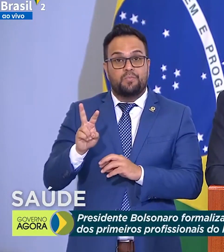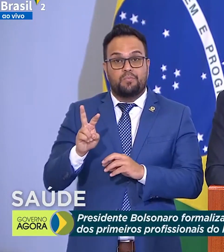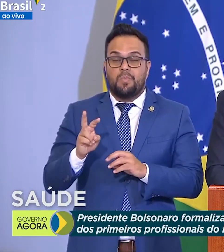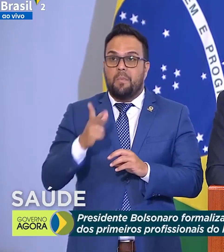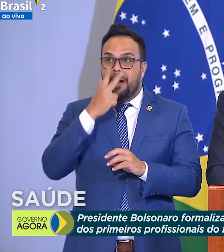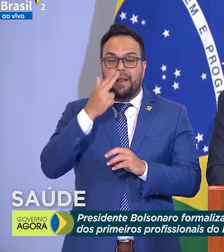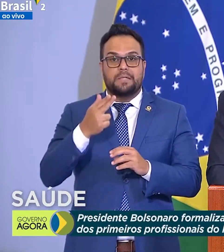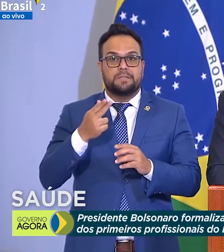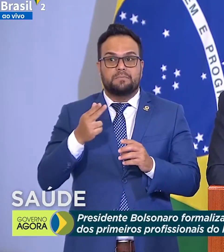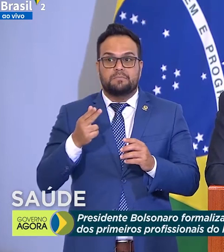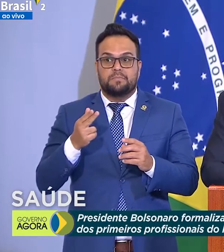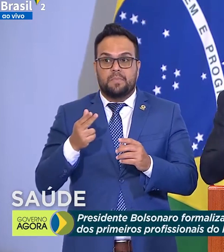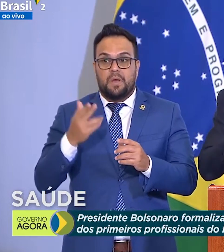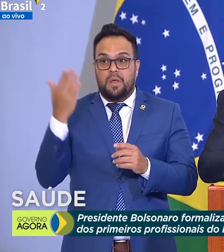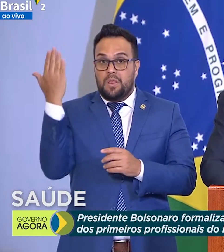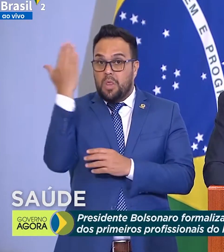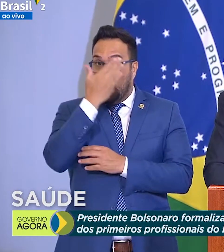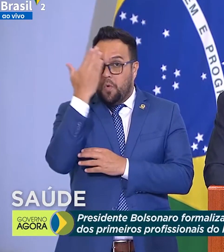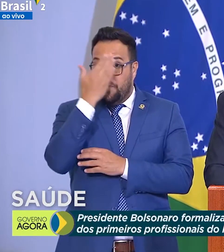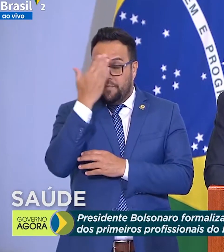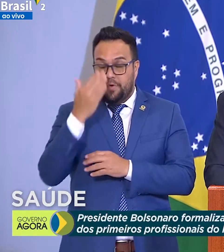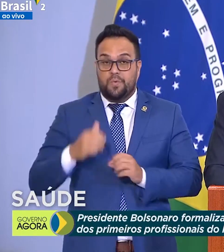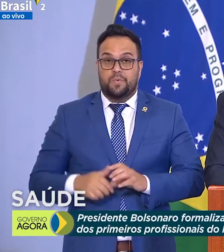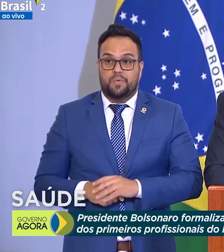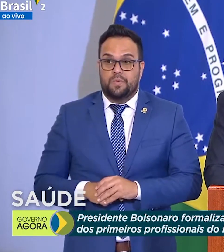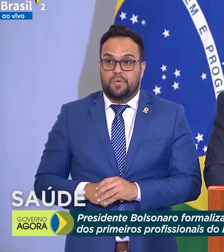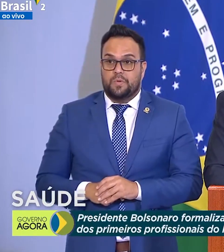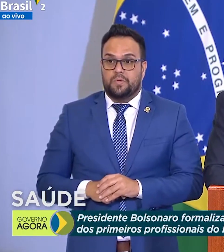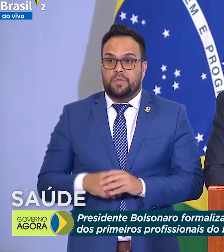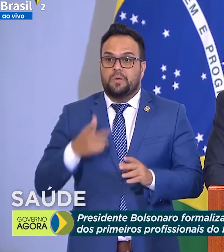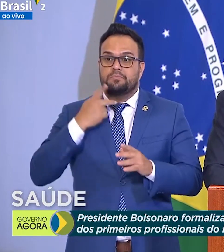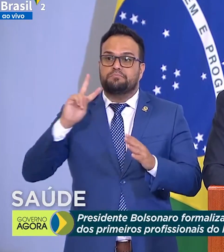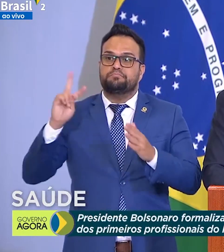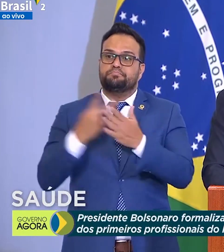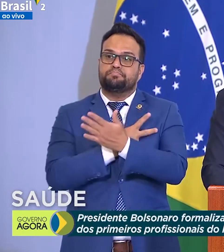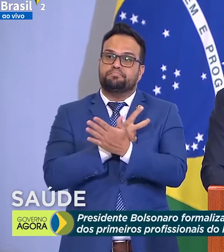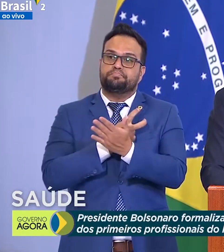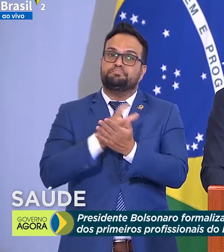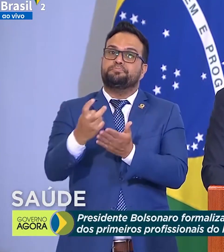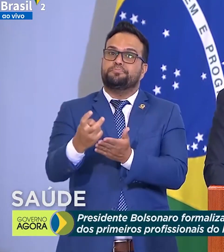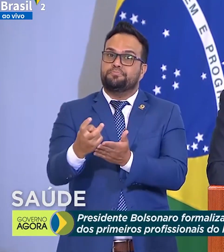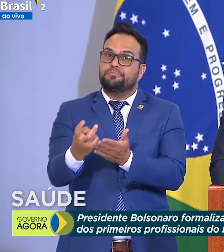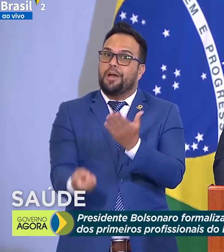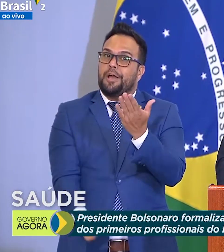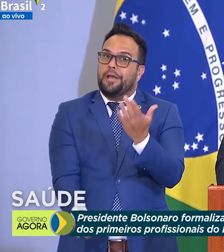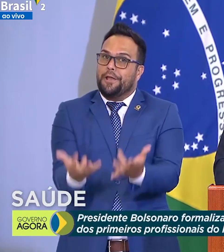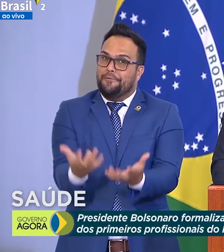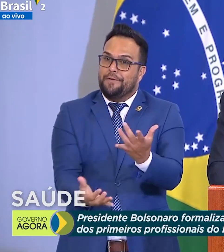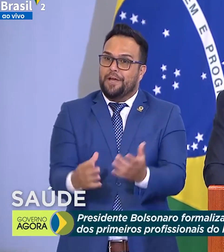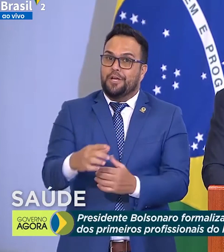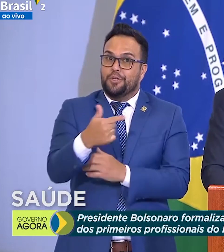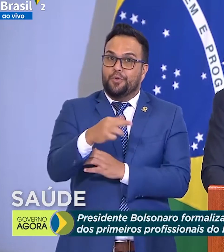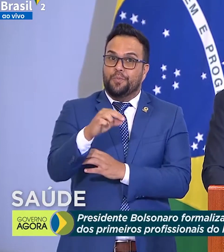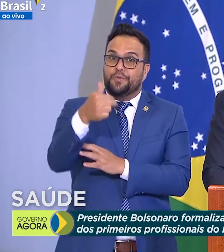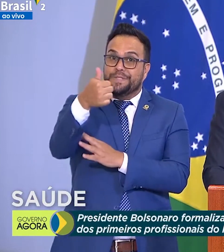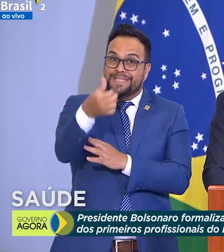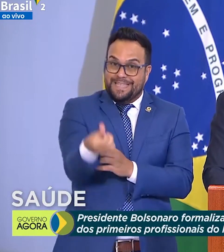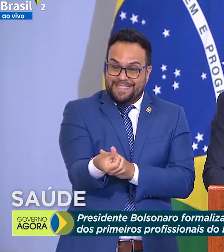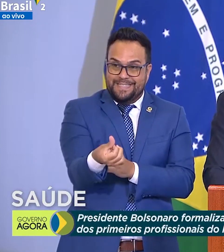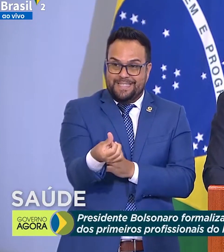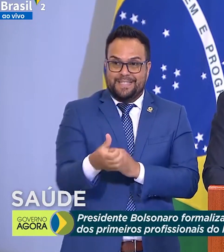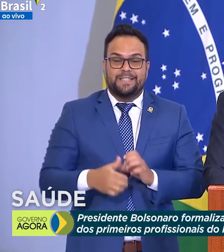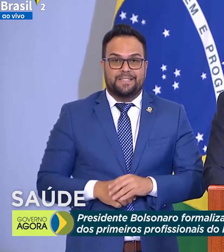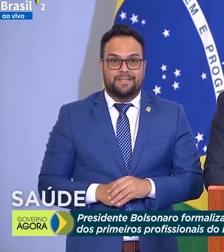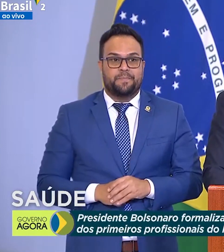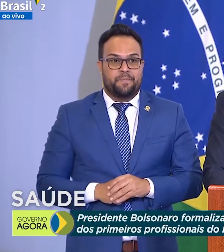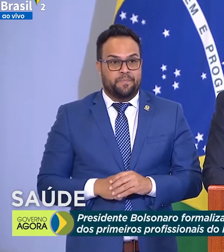ele foi para um lugar bastante quente em 2016. Né? E nós